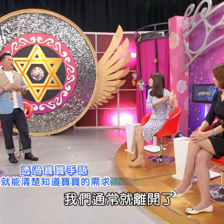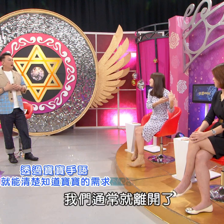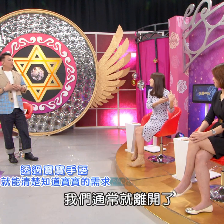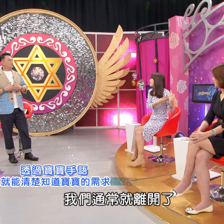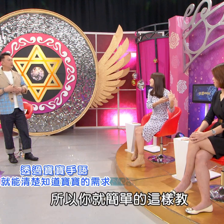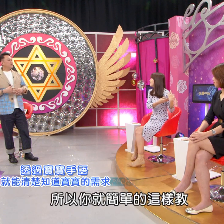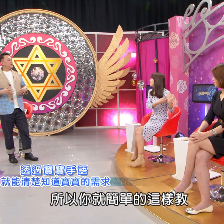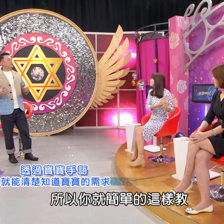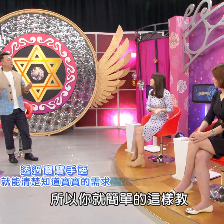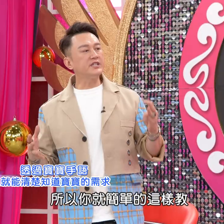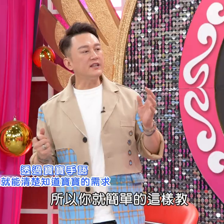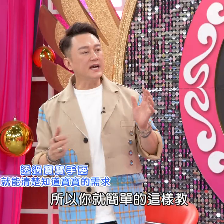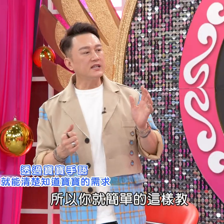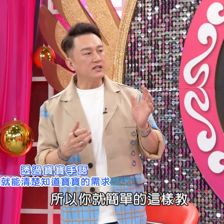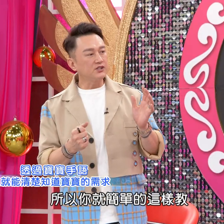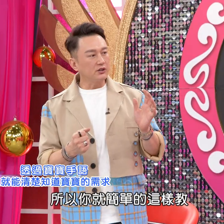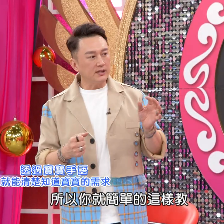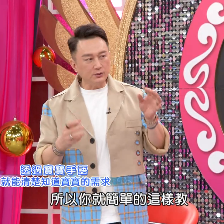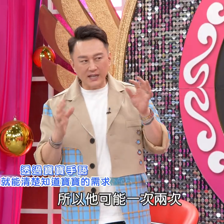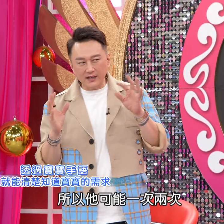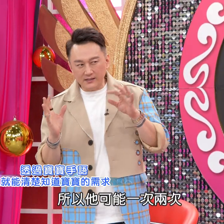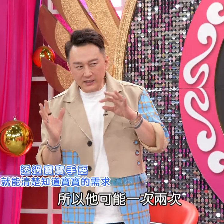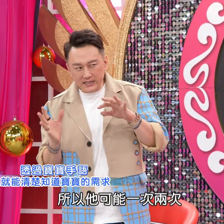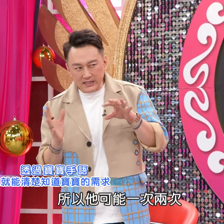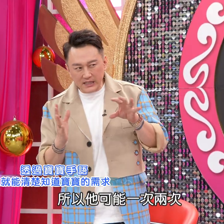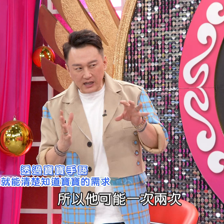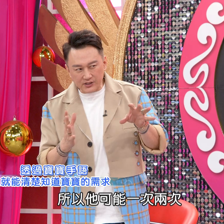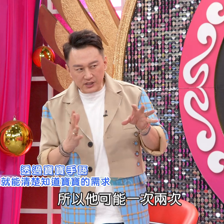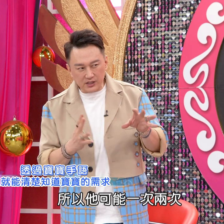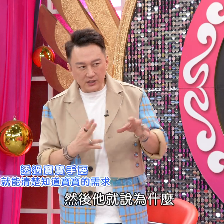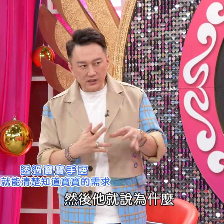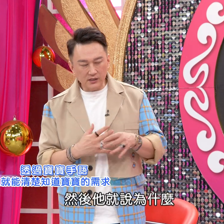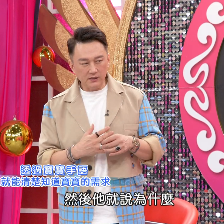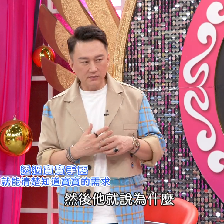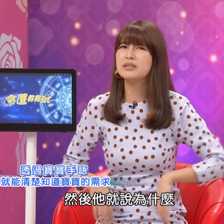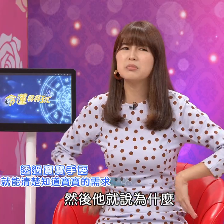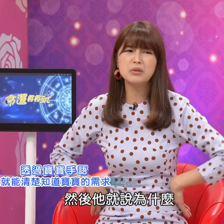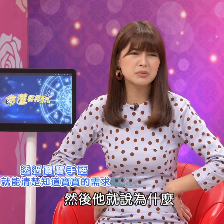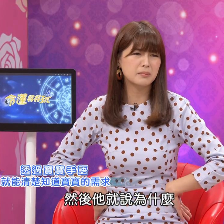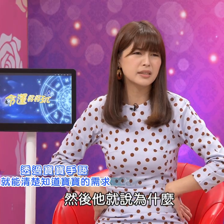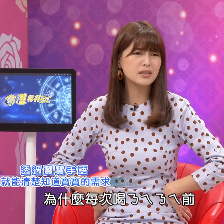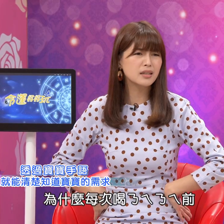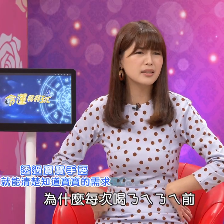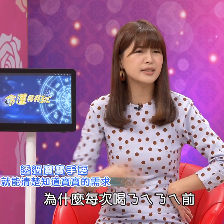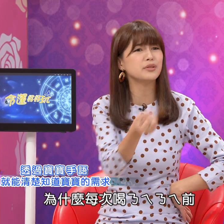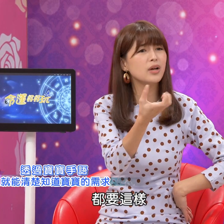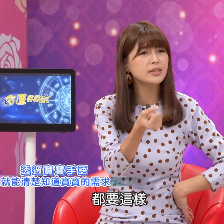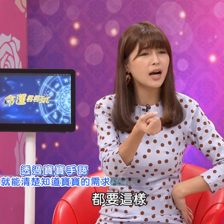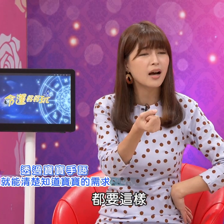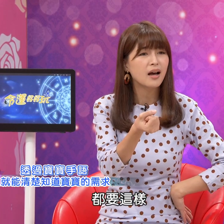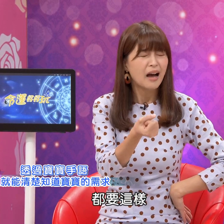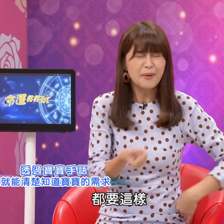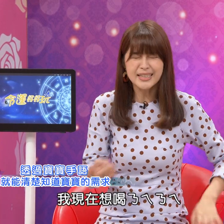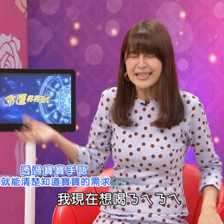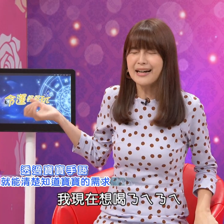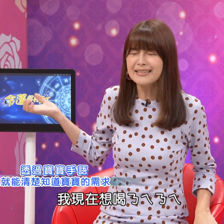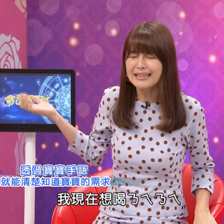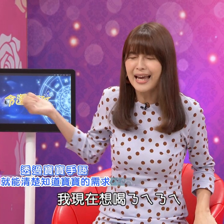了所以妳就簡單的這樣教她所以她可能一次兩次兩次然後她就說為什麼我們為什麼每次喝奶奶前都要這樣我現在想喝奶奶